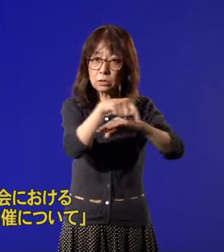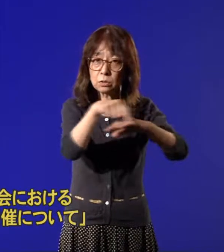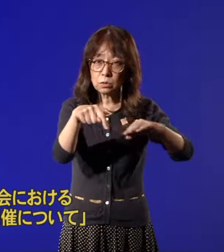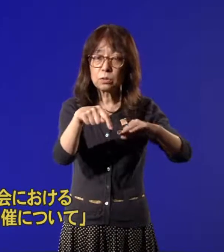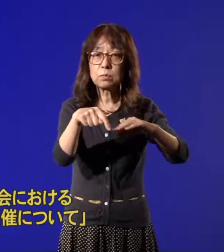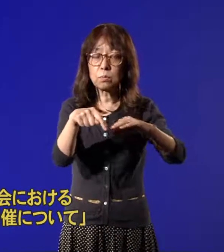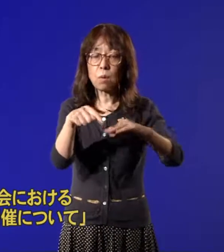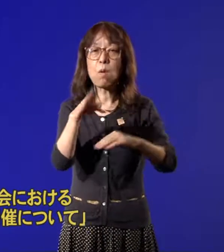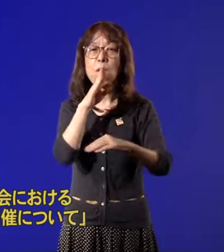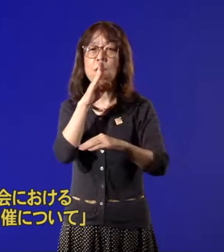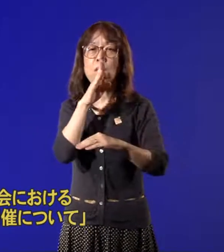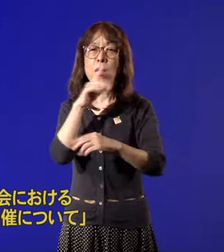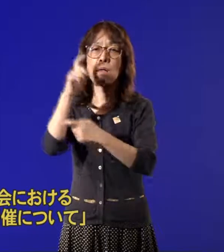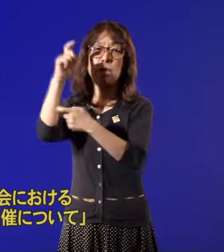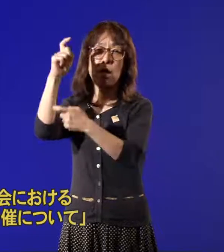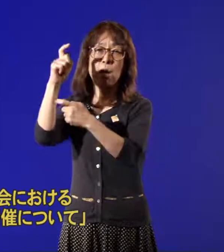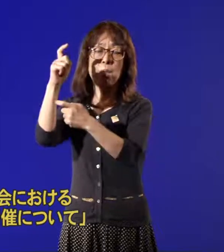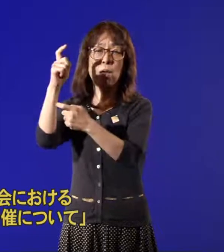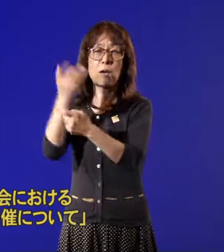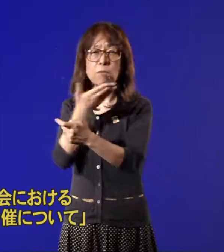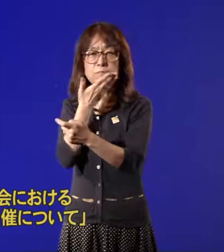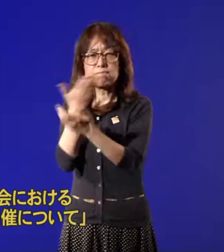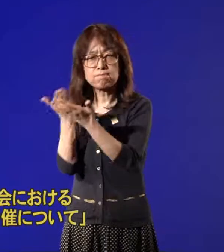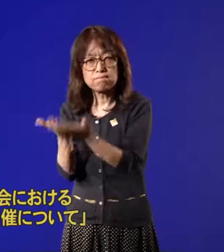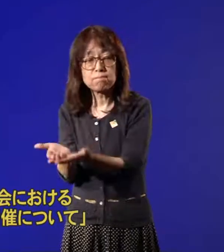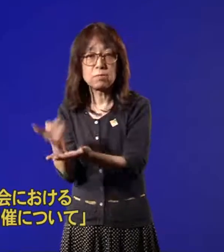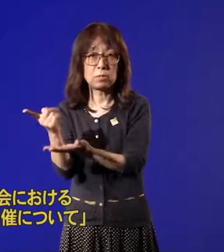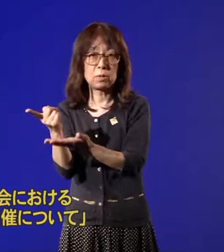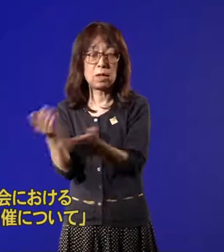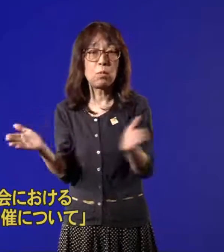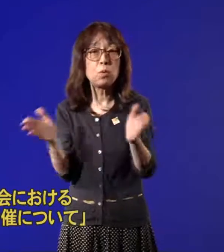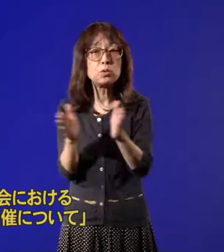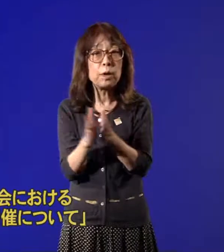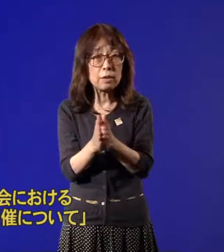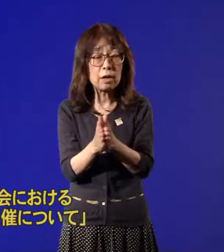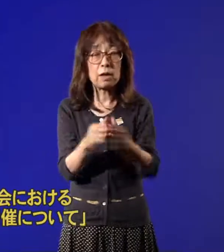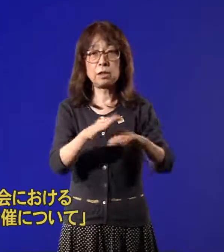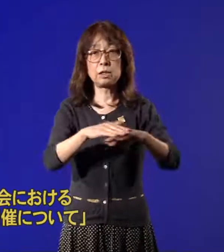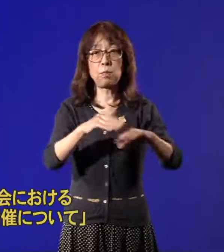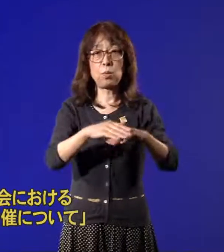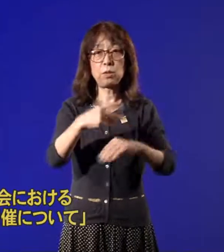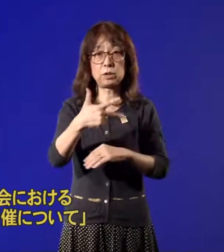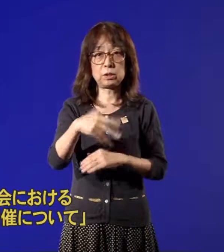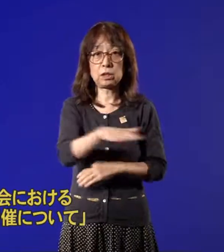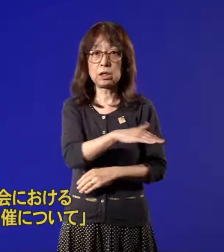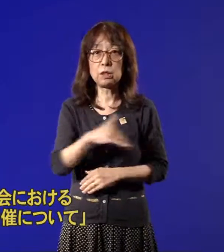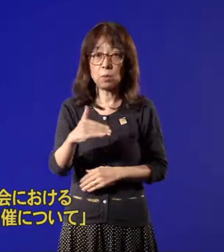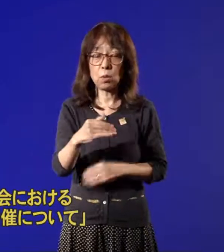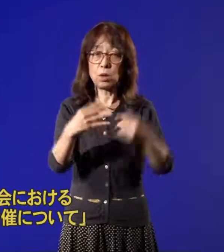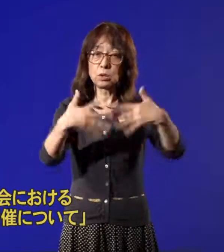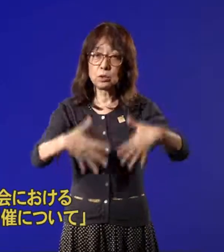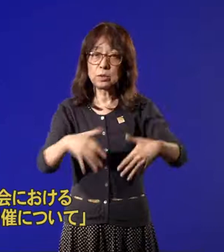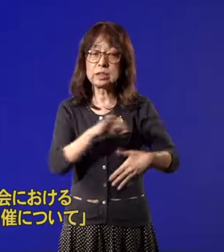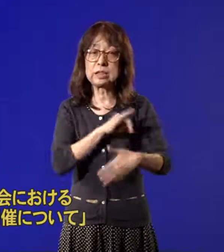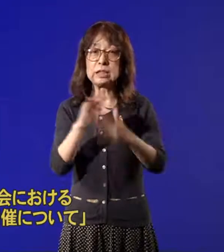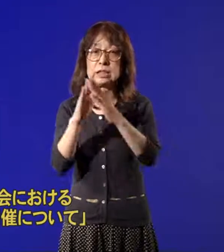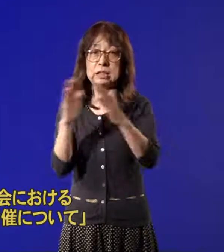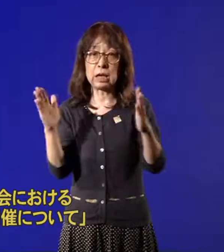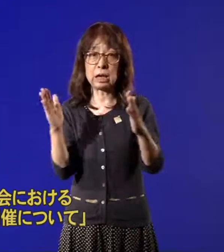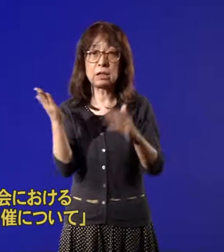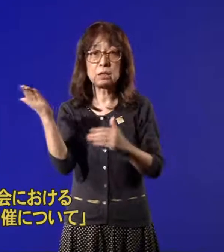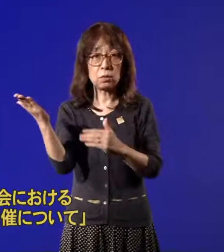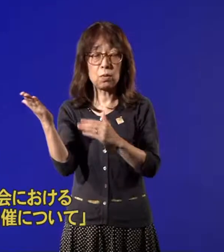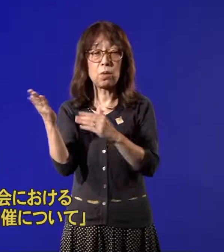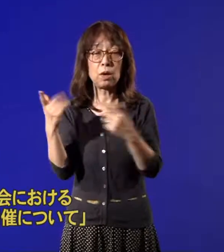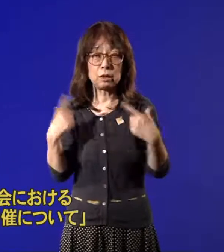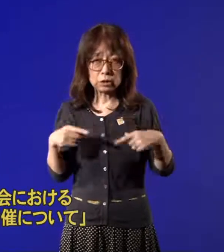きなテーマになってございますので、まあ、これらを含めて札幌市としても、まあ、組織委員会の方ともですね、逐